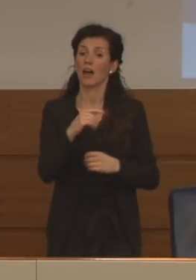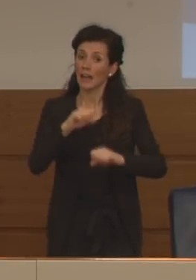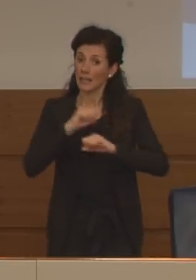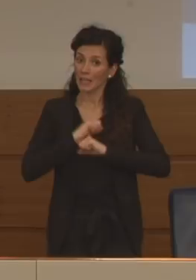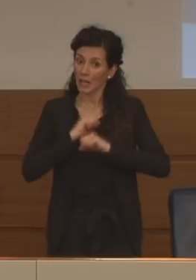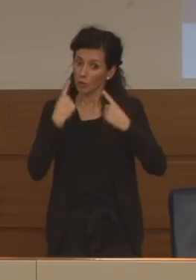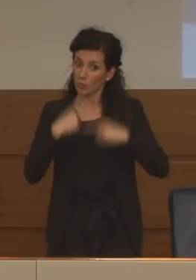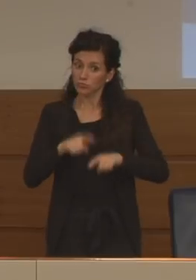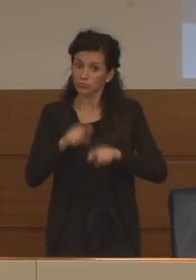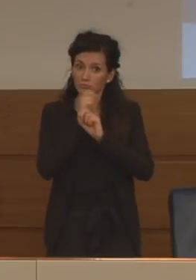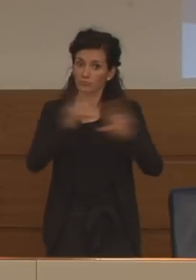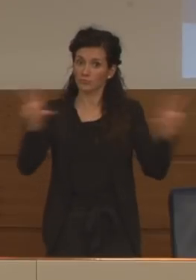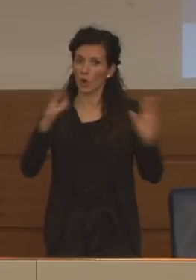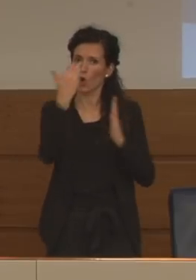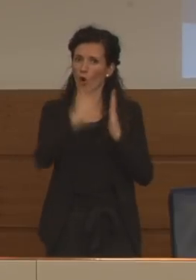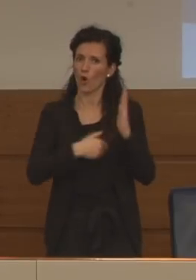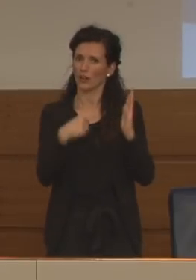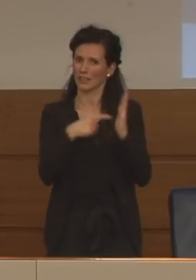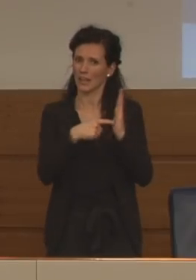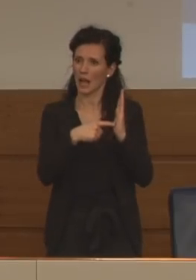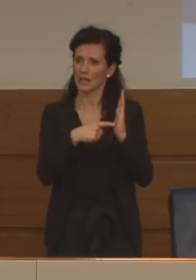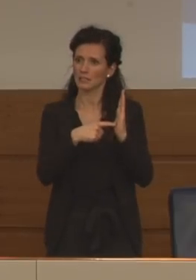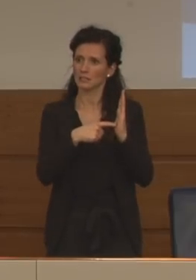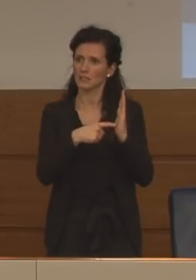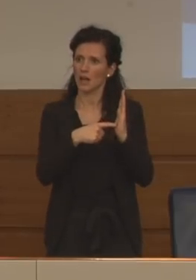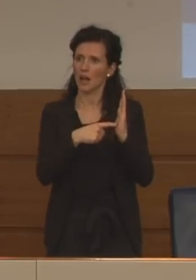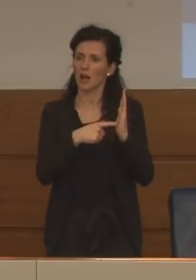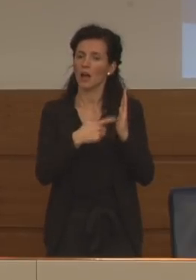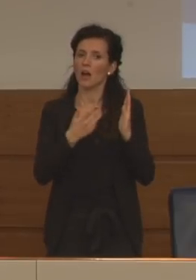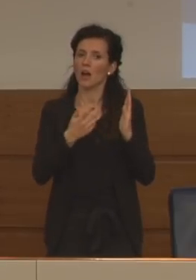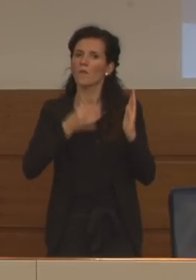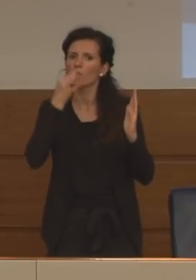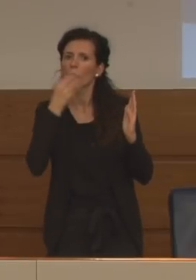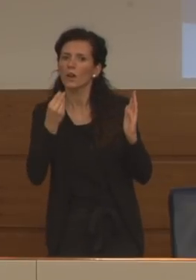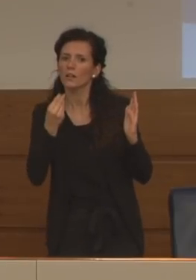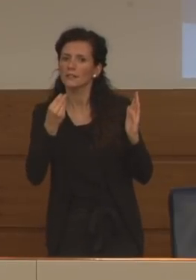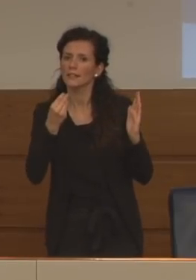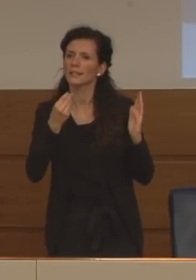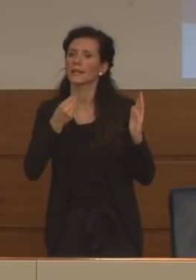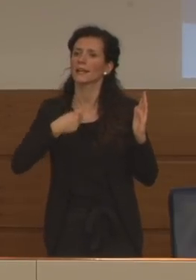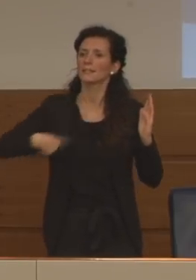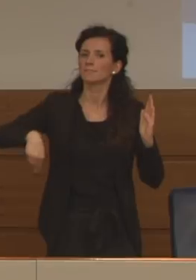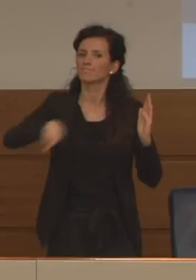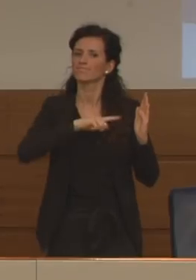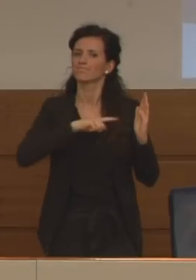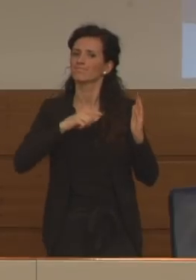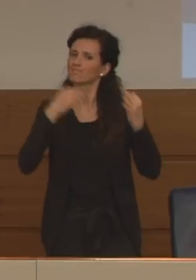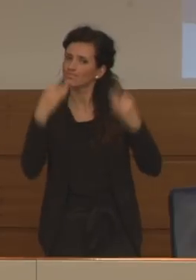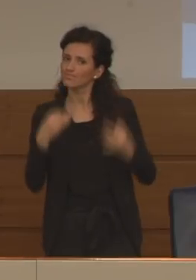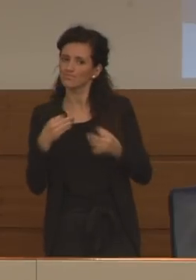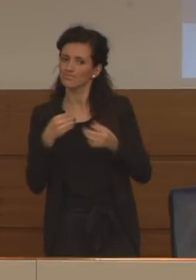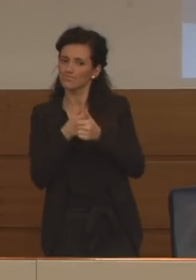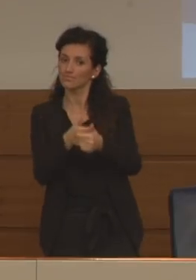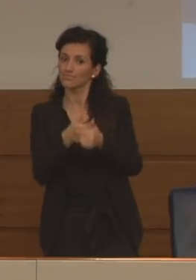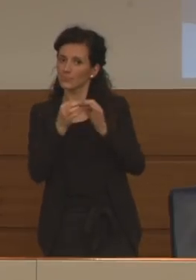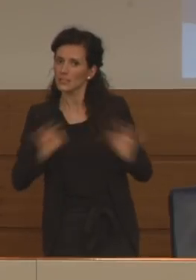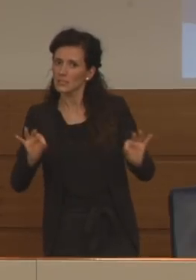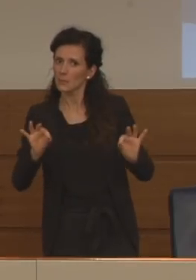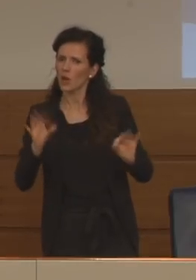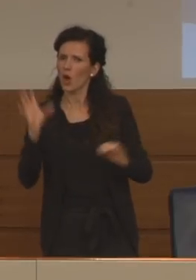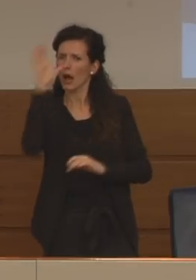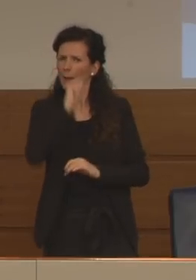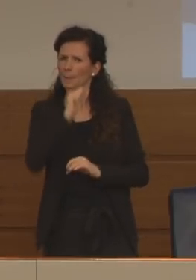per dire non abbiamo ancora preso sufficientemente sul serio il pericolo